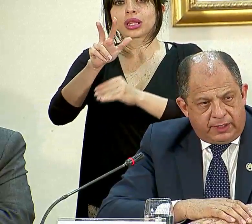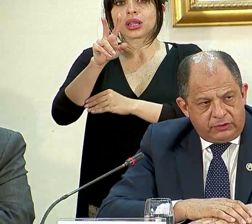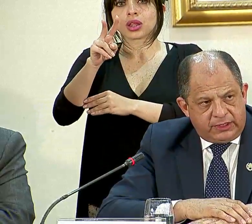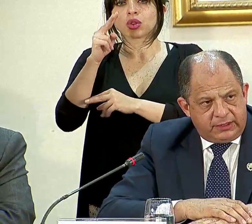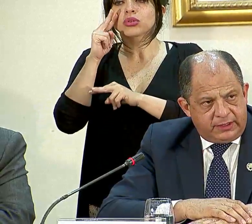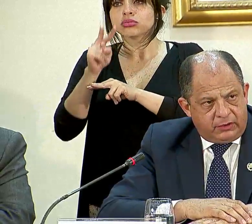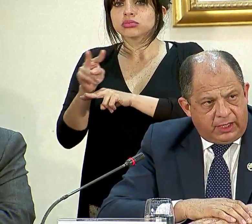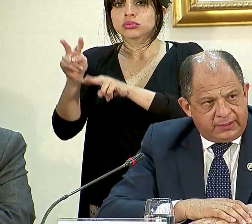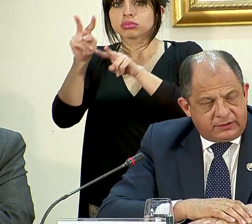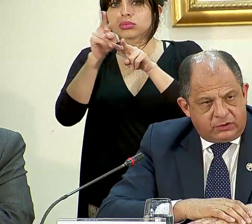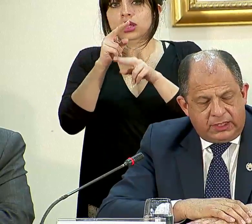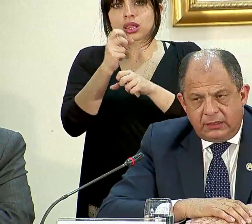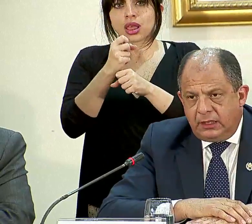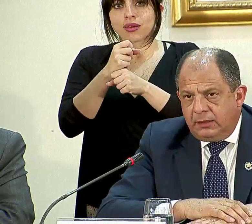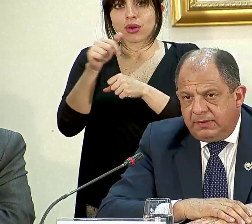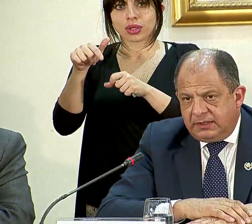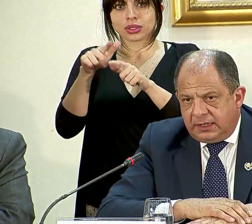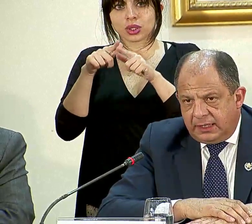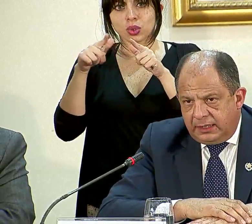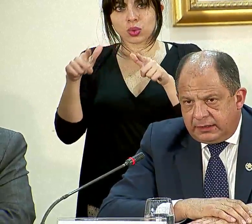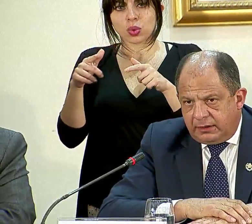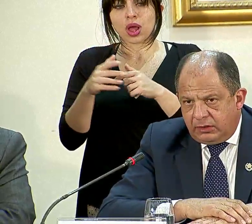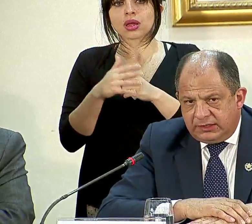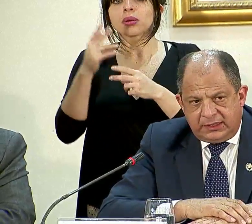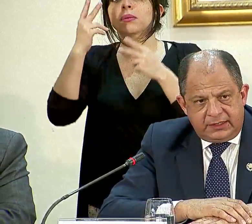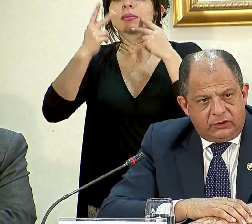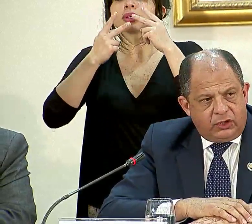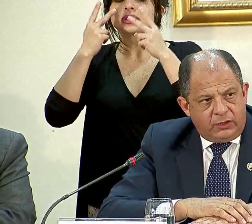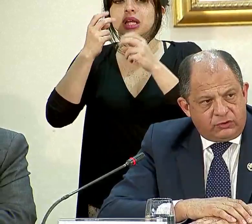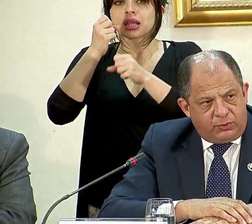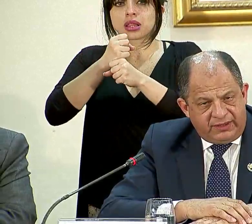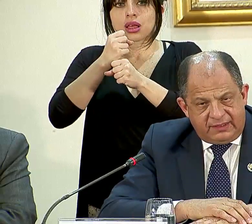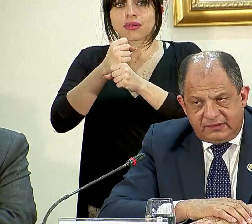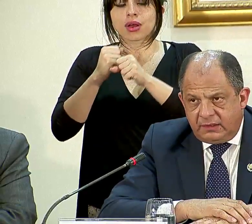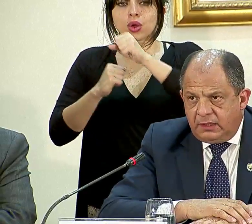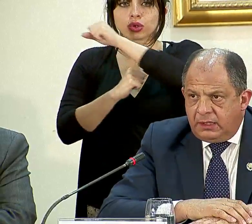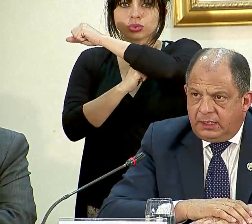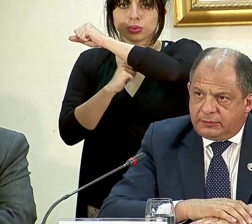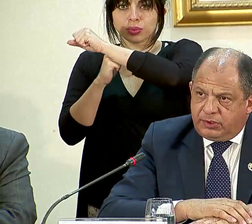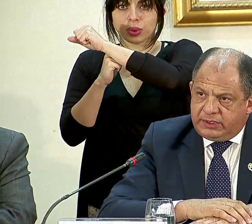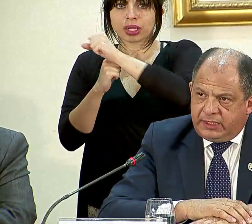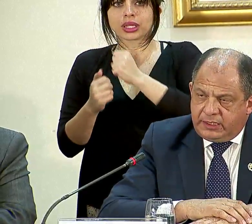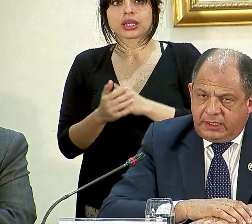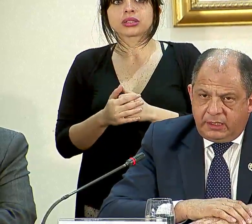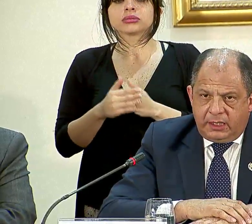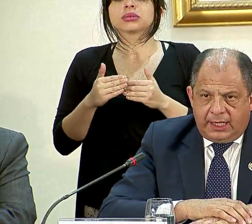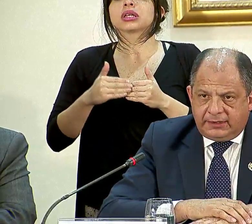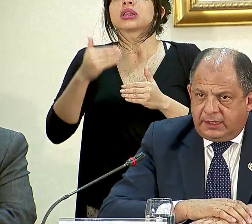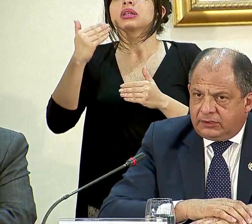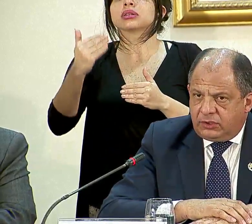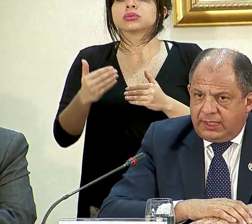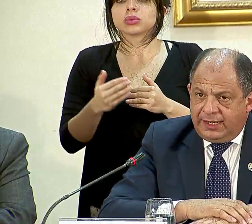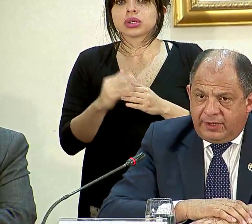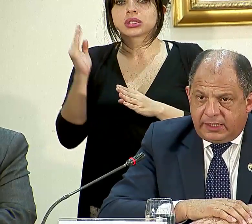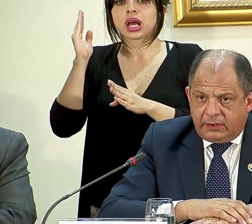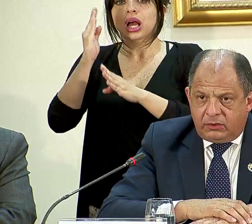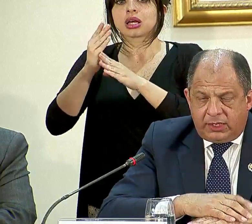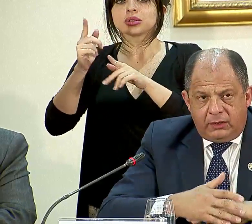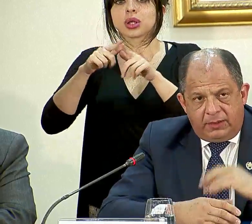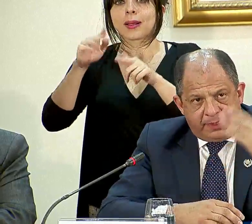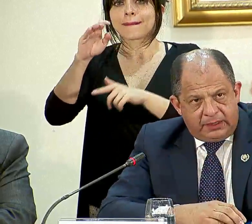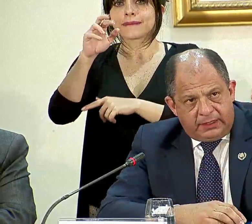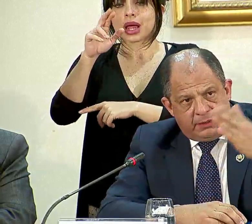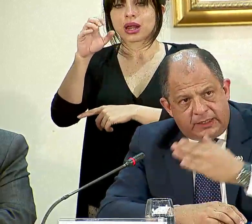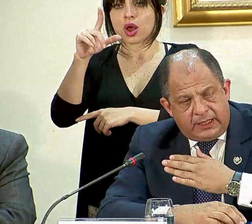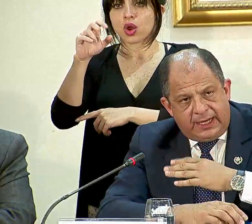los trabajos que se hicieron en esa zona, visitar el trabajo que se está haciendo en los puentes y después de allí hacia la zona de la Barra del